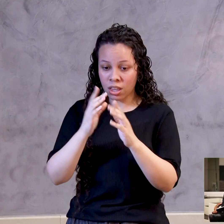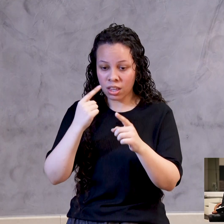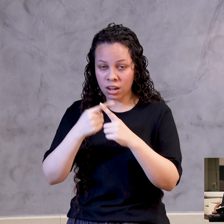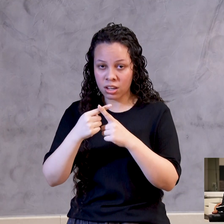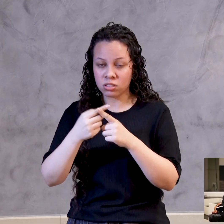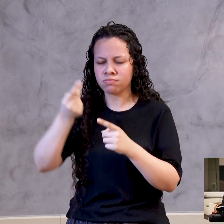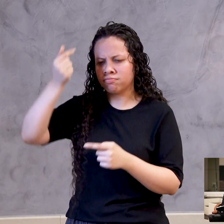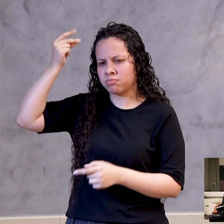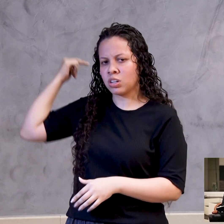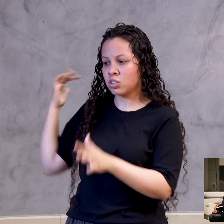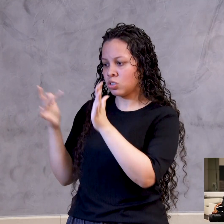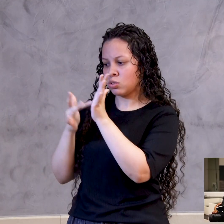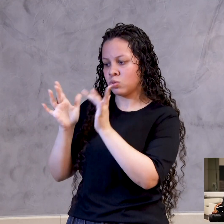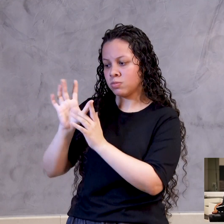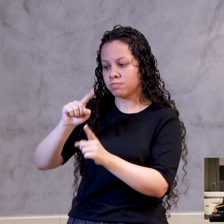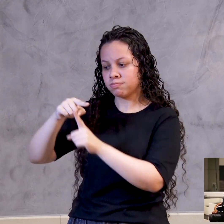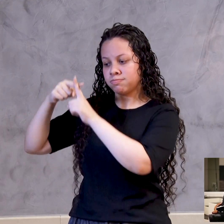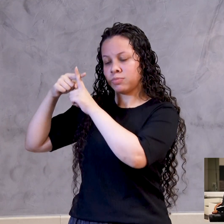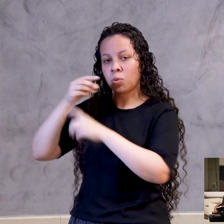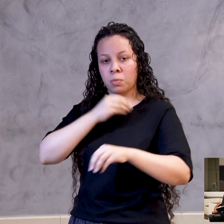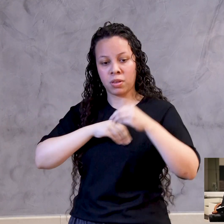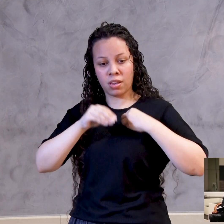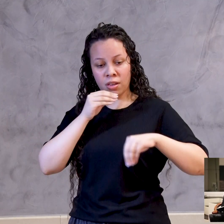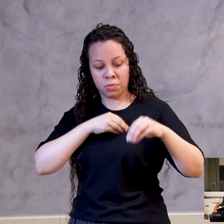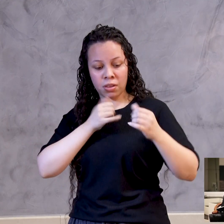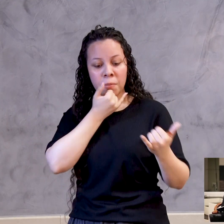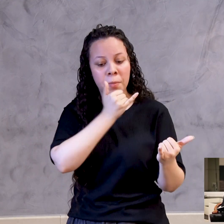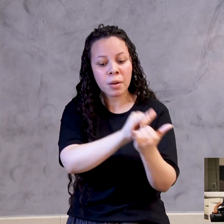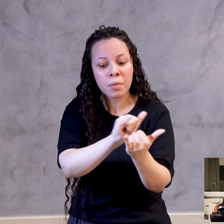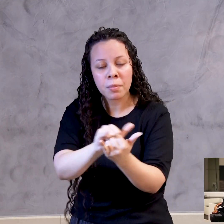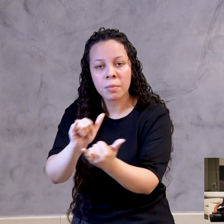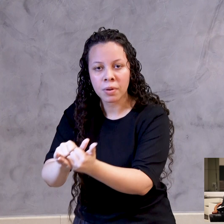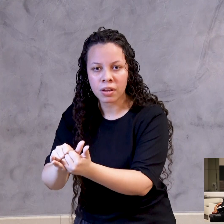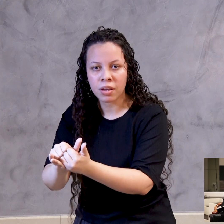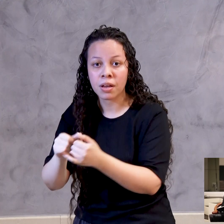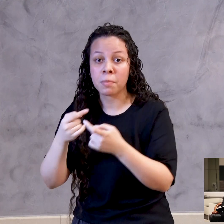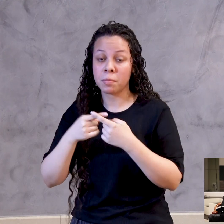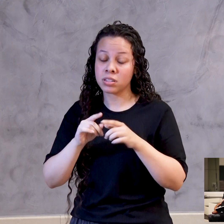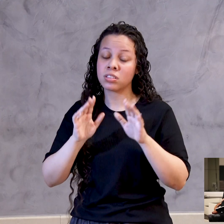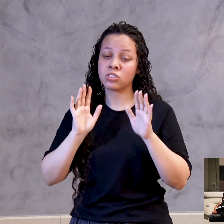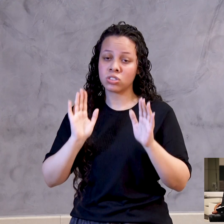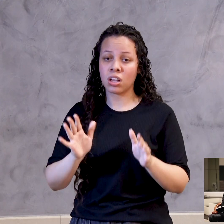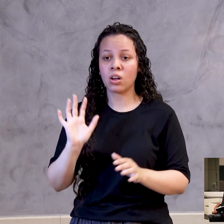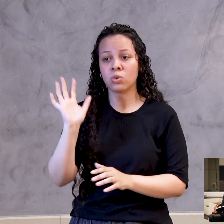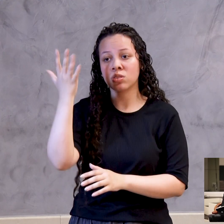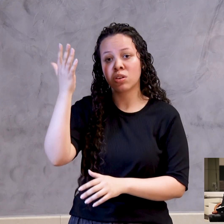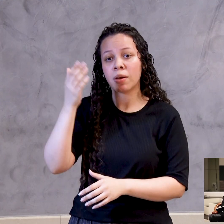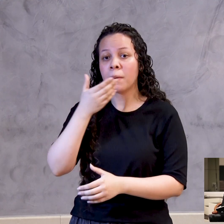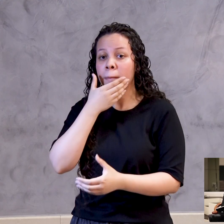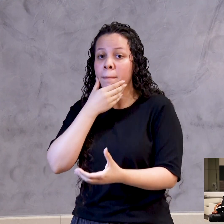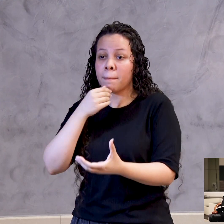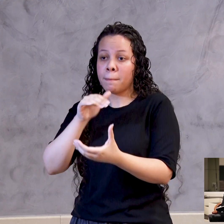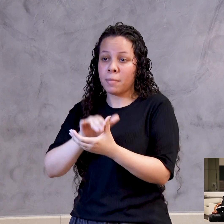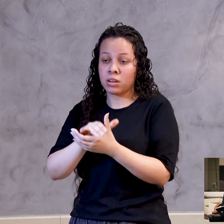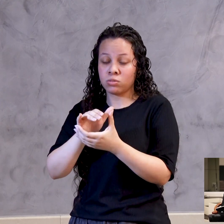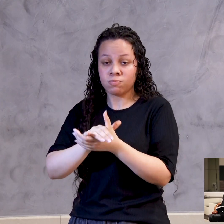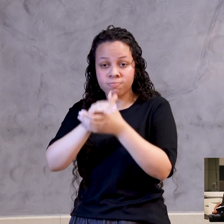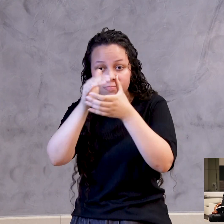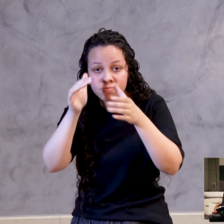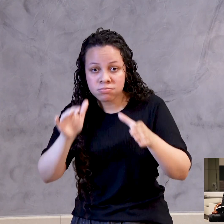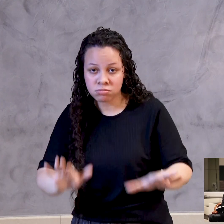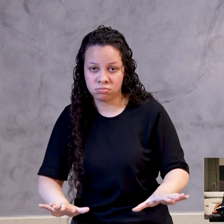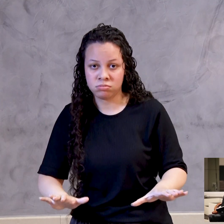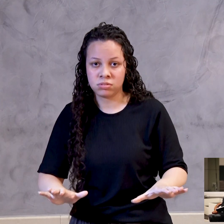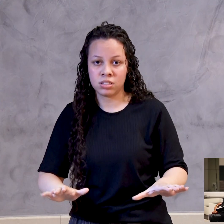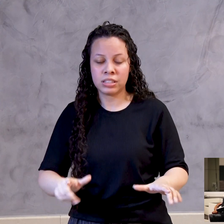o mundo com Deus, então há pessoas que tiveram essa infelicidade, perderam seu casamento,